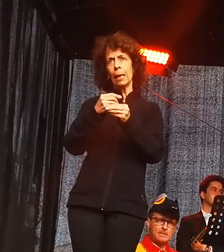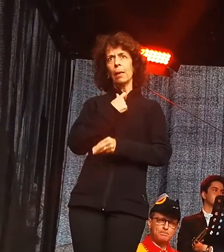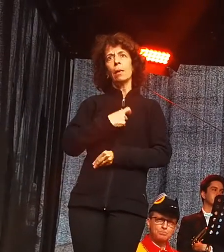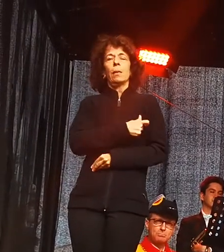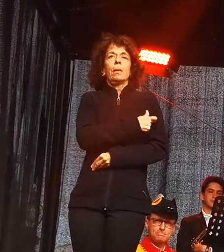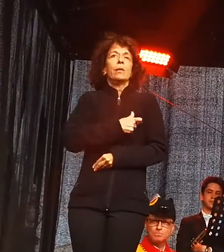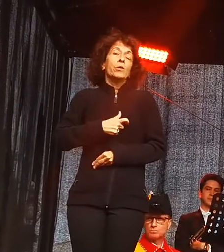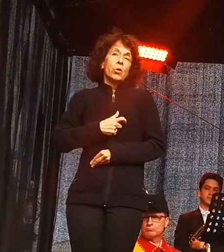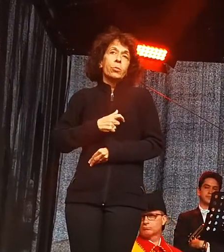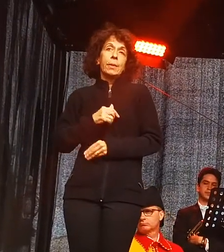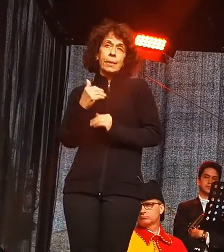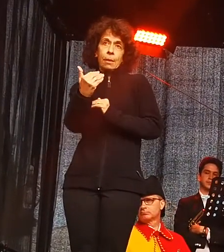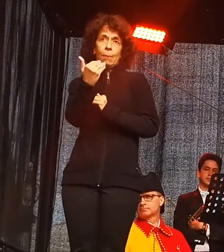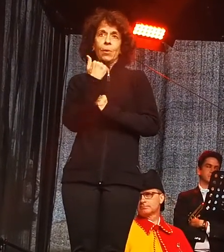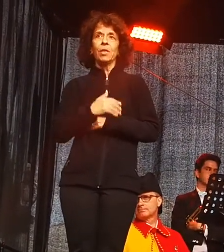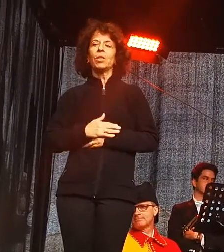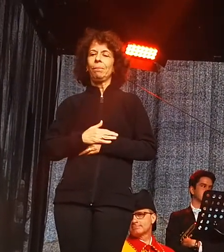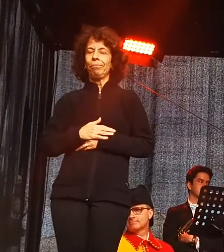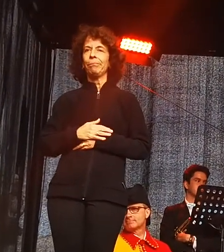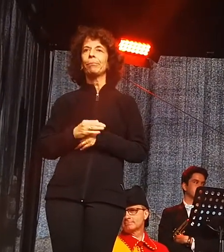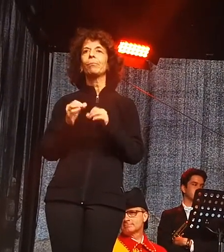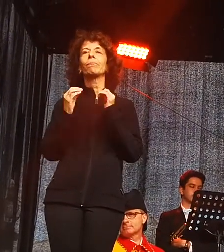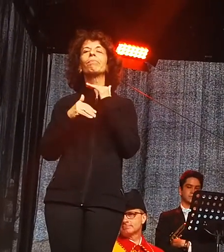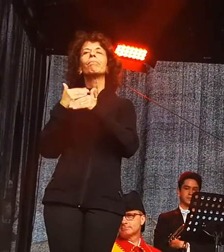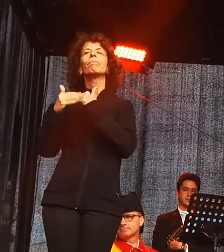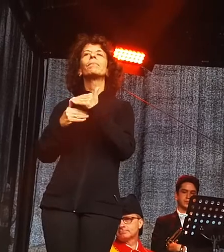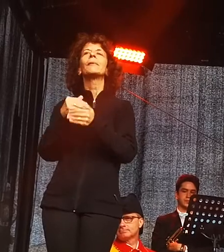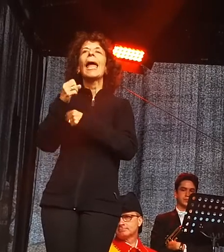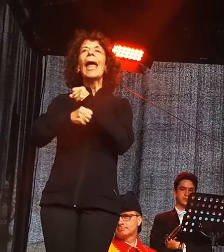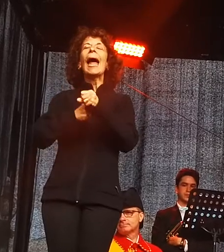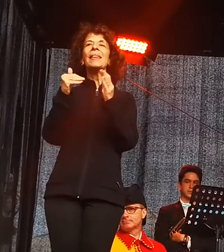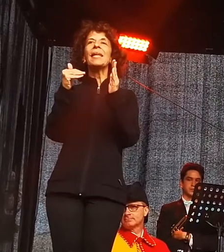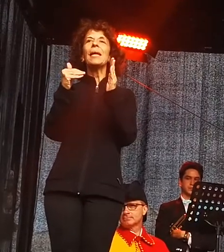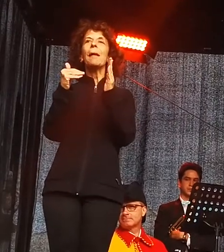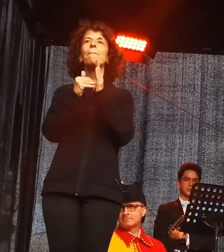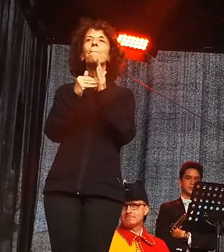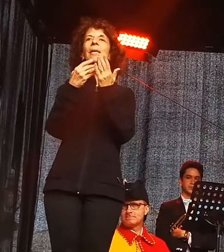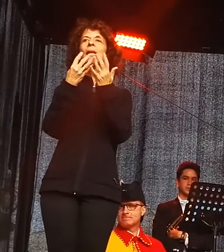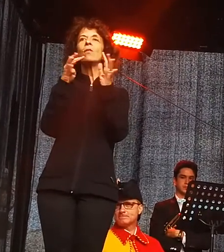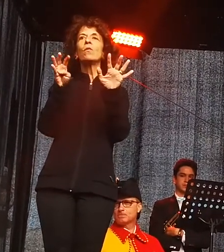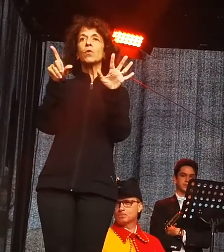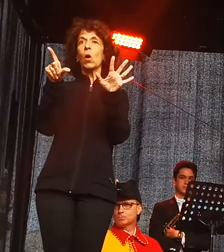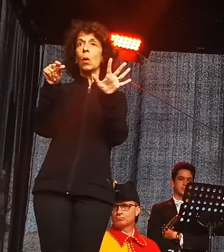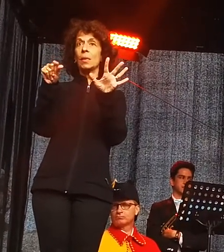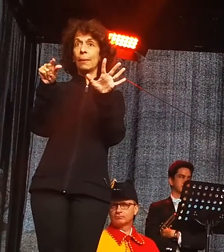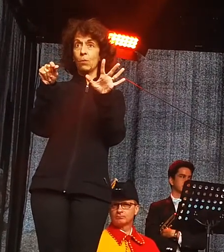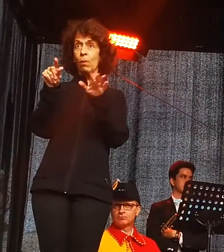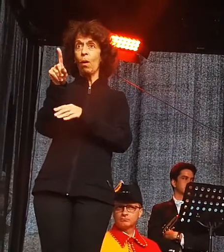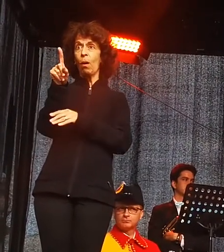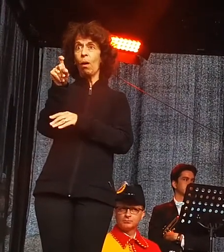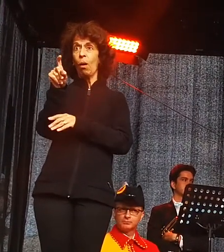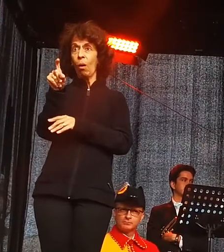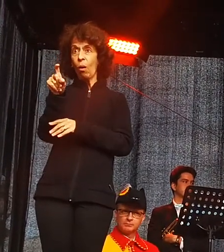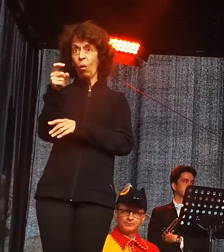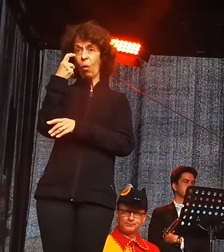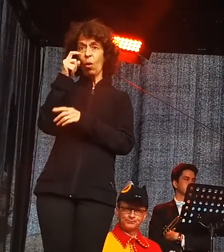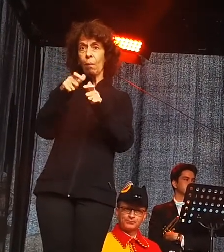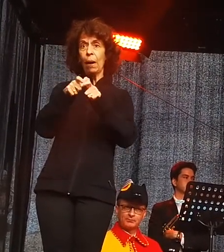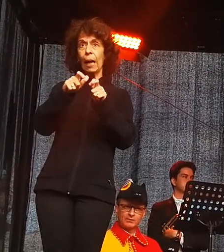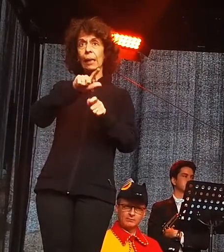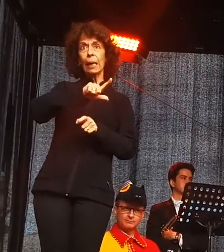épargné. J'en arrive maintenant aux années 1970, où les riverains du lac constatent que l'eau, le plan d'eau du